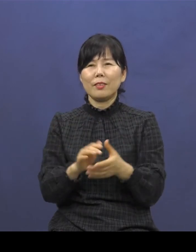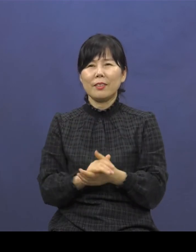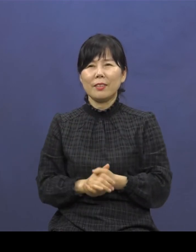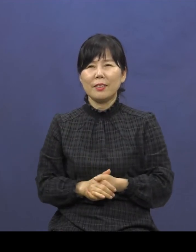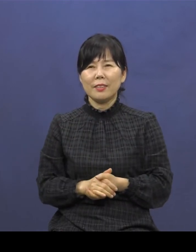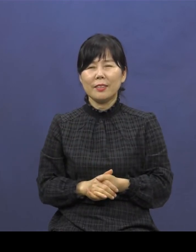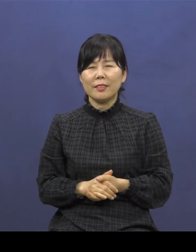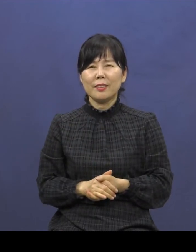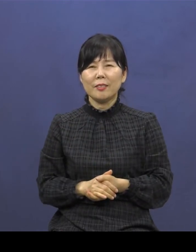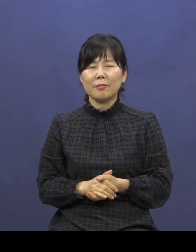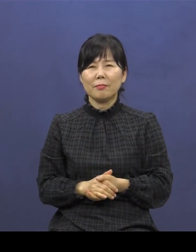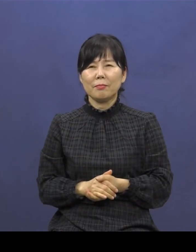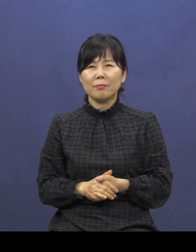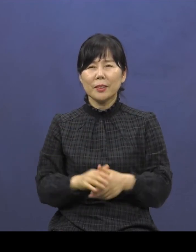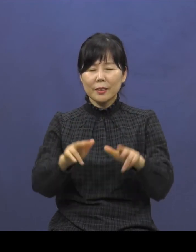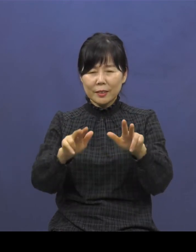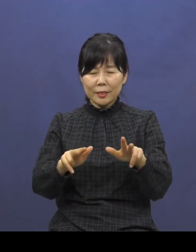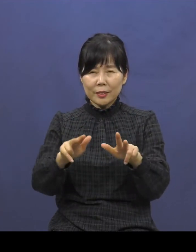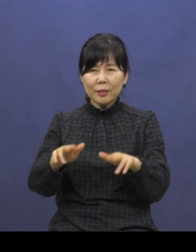그게 부활신앙이다.